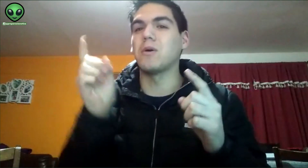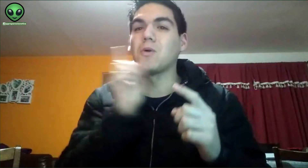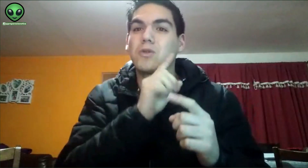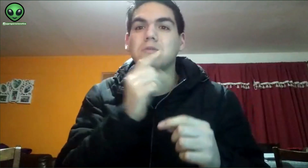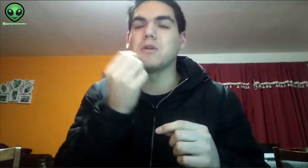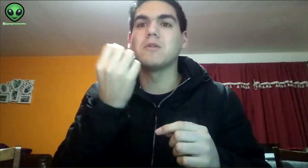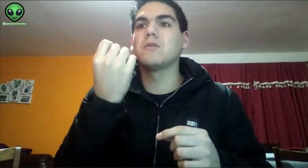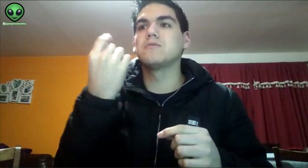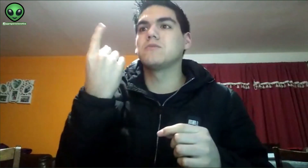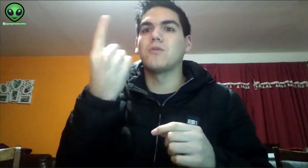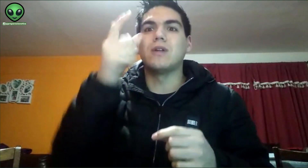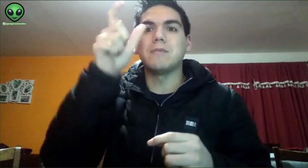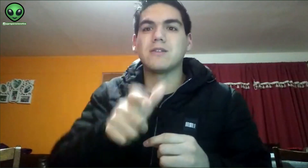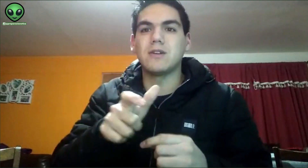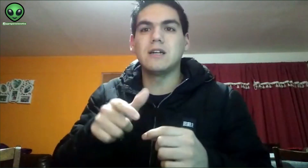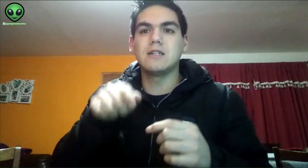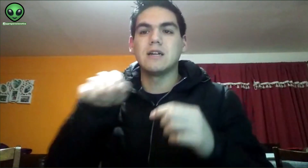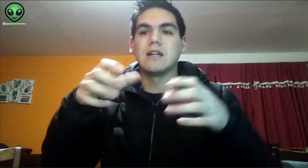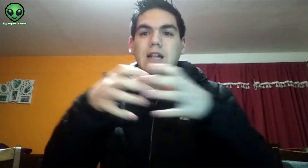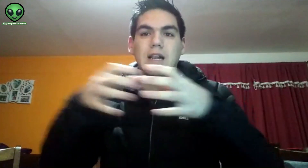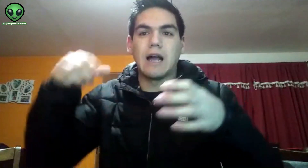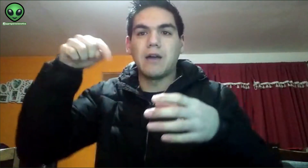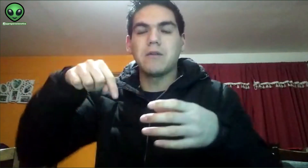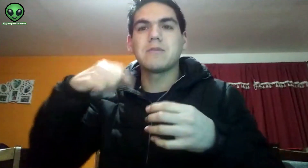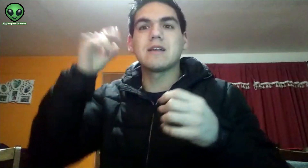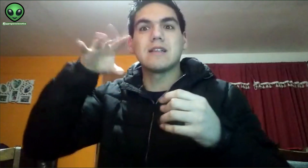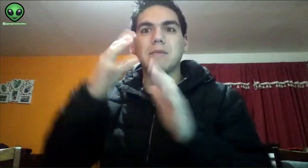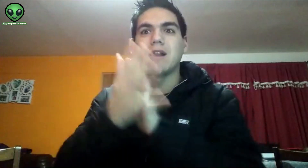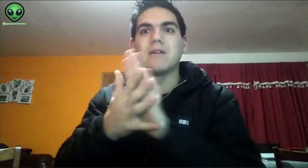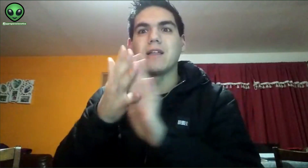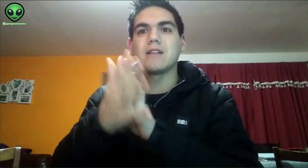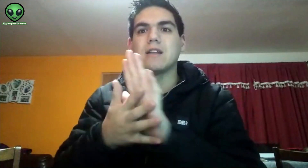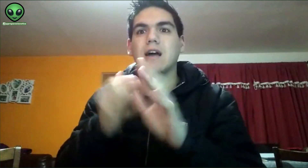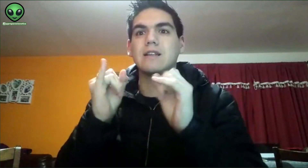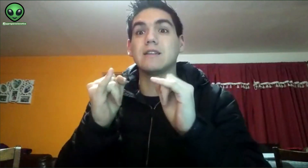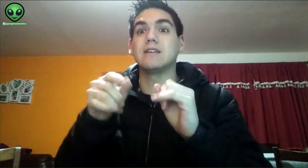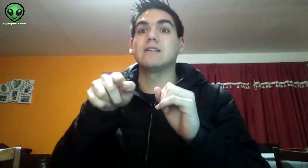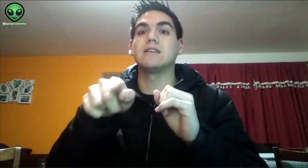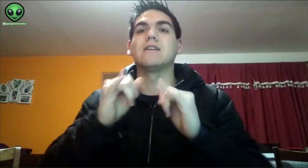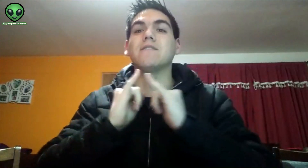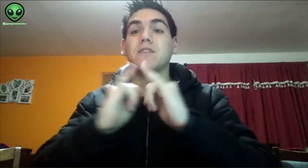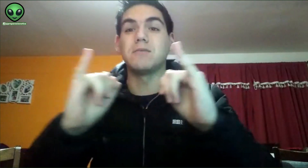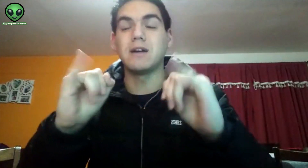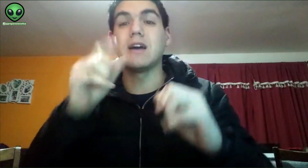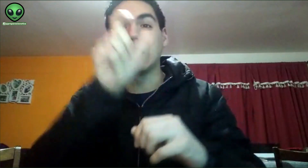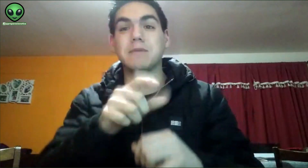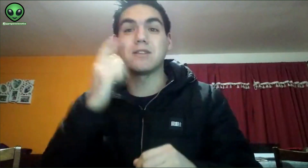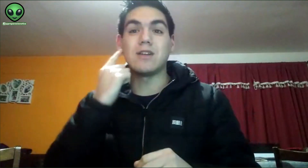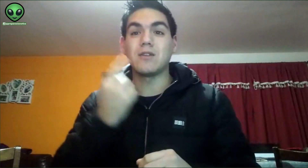por último, una persona en el cargo que sepa la lengua de señas, así informar a la persona